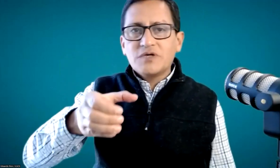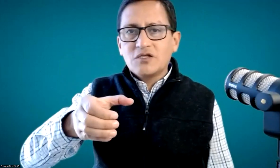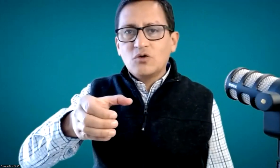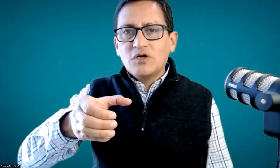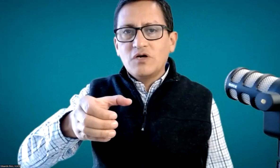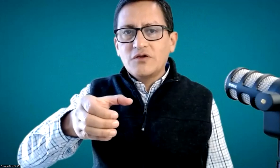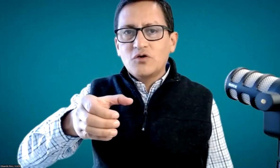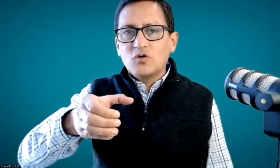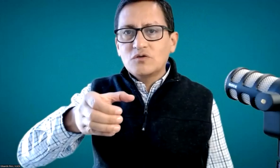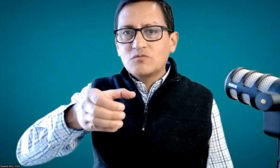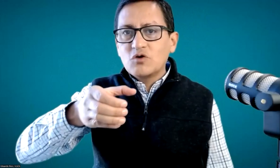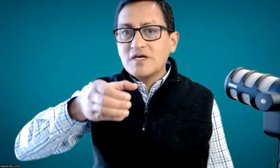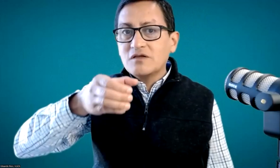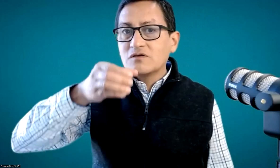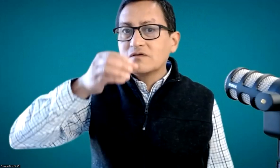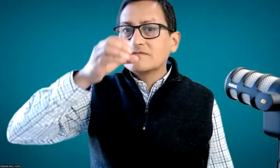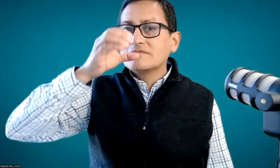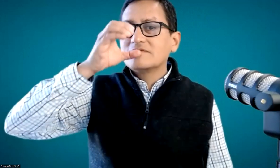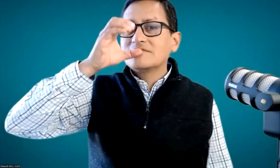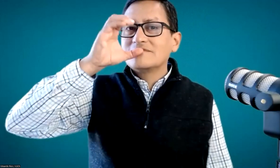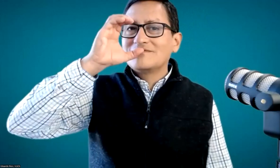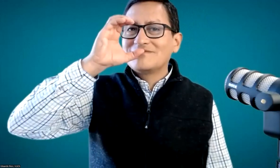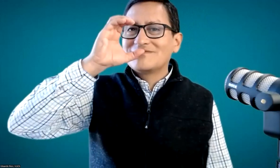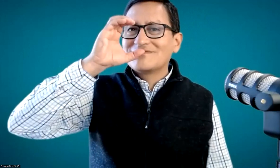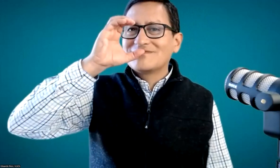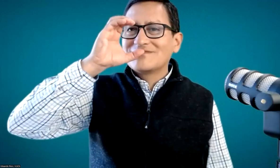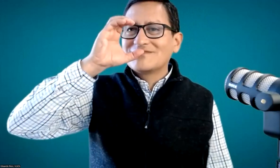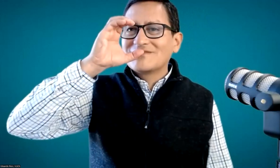este objeto luego le dio un movimiento.